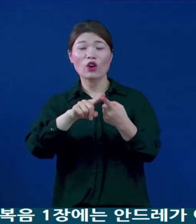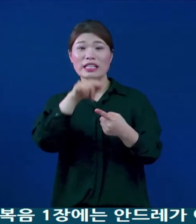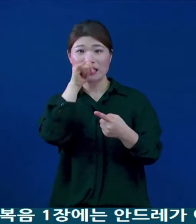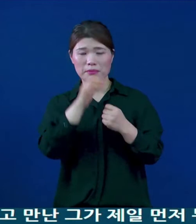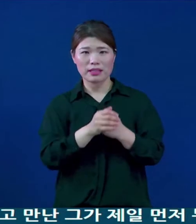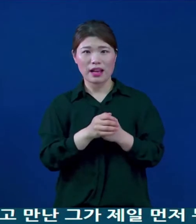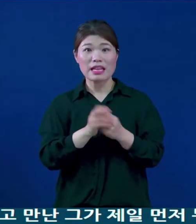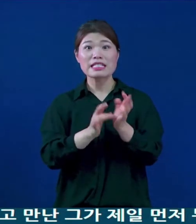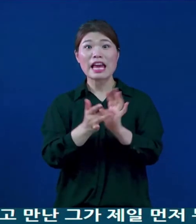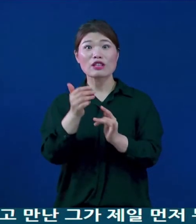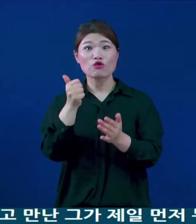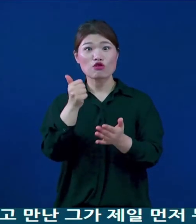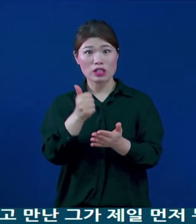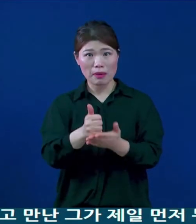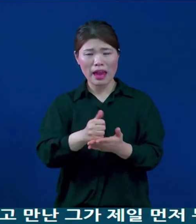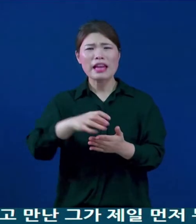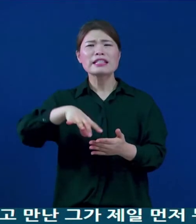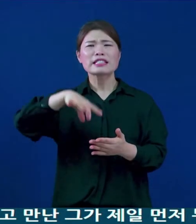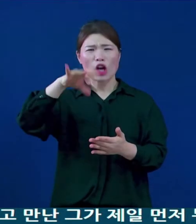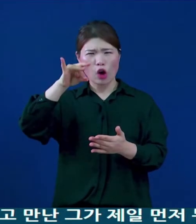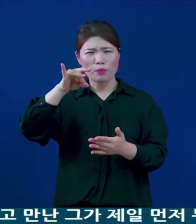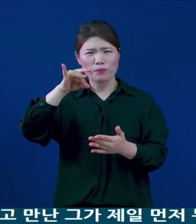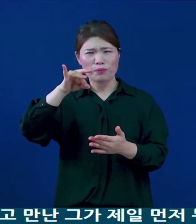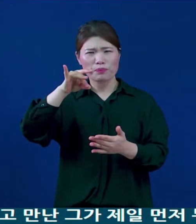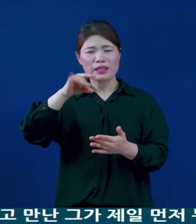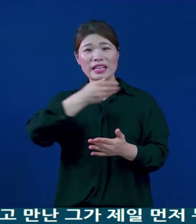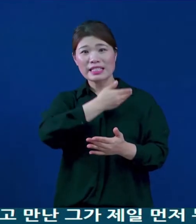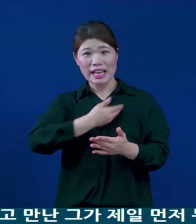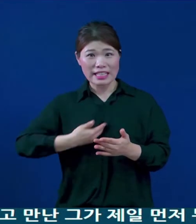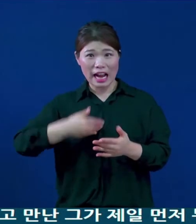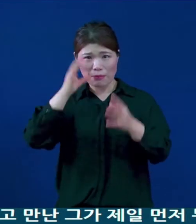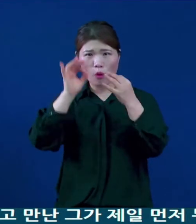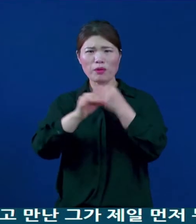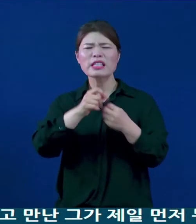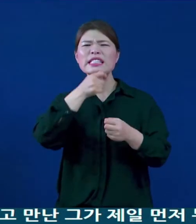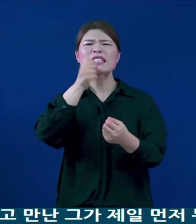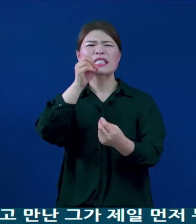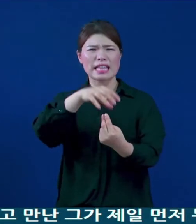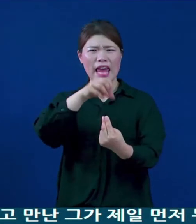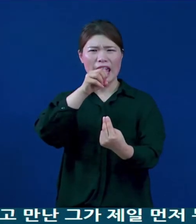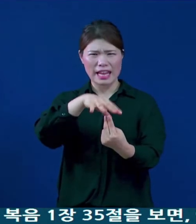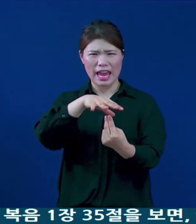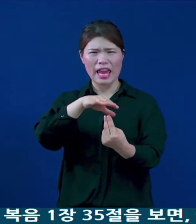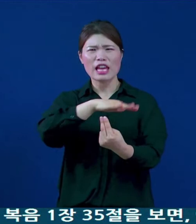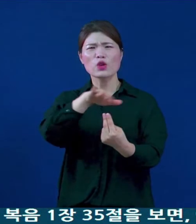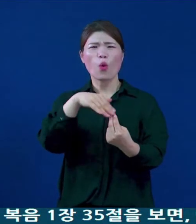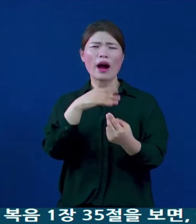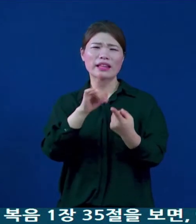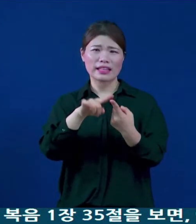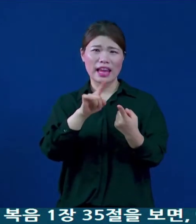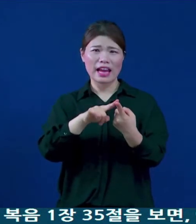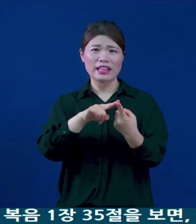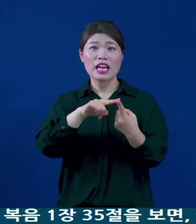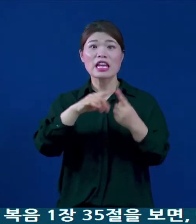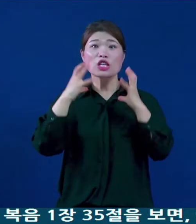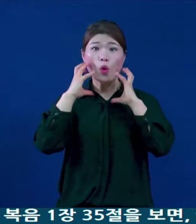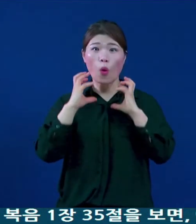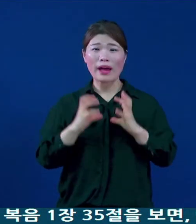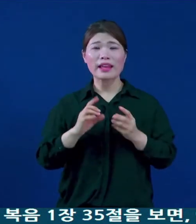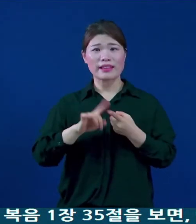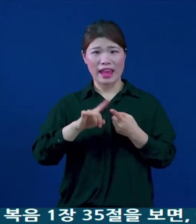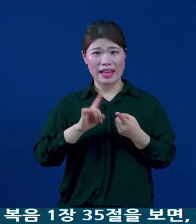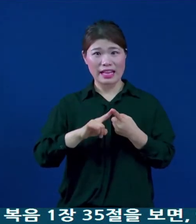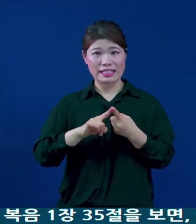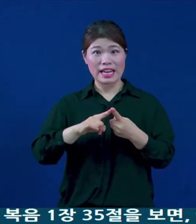제자들은 세례 요한의 제자였습니다. 35절을 보시면 또 이튿날 세례 요한이 자기